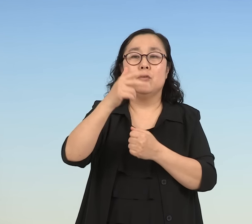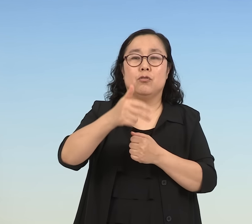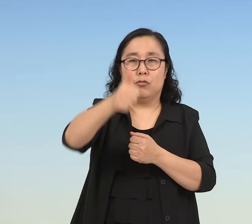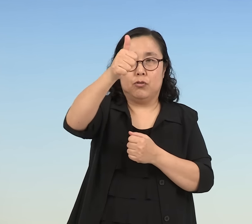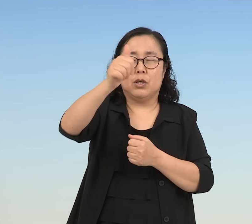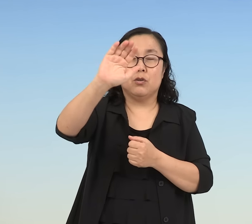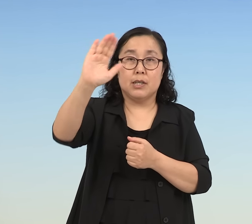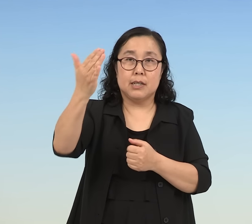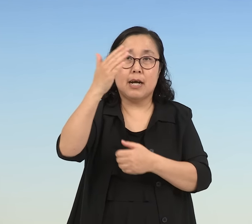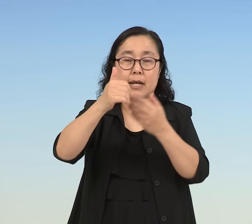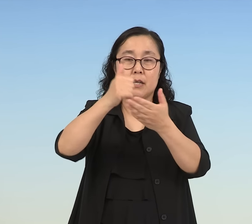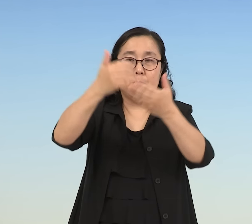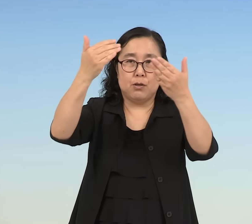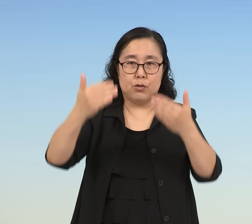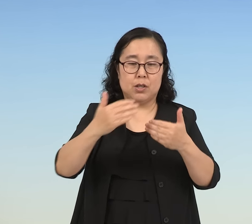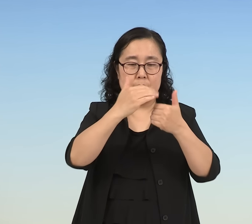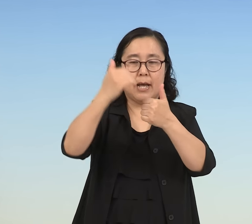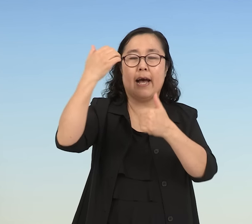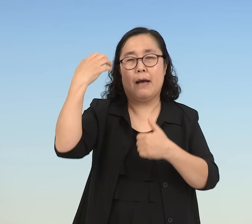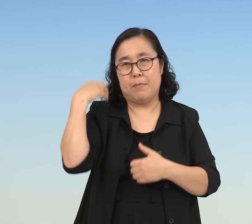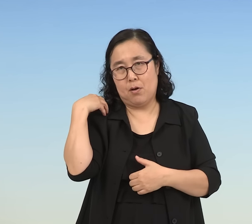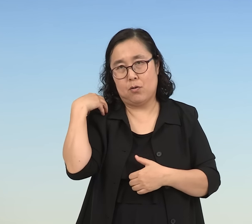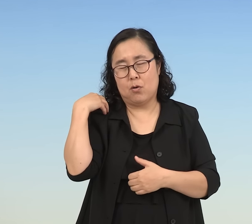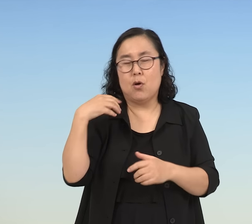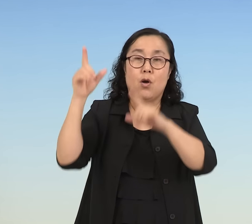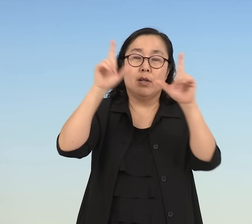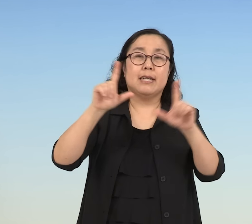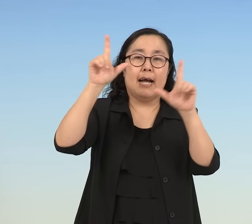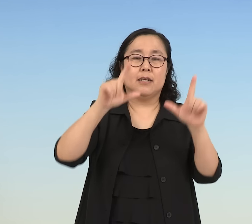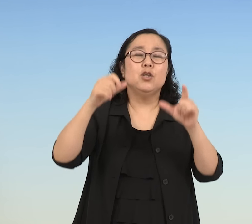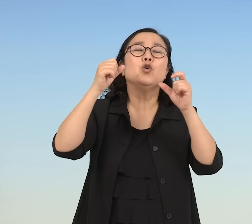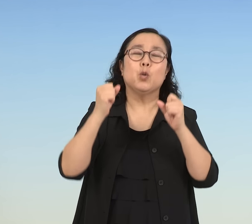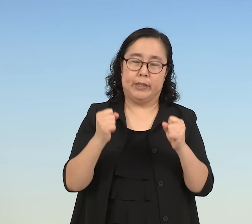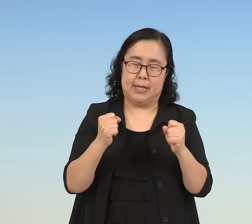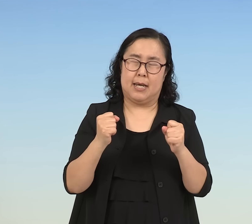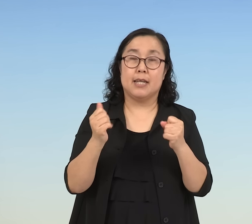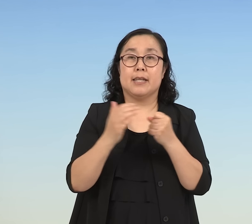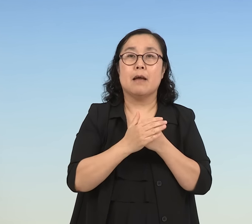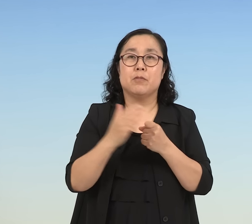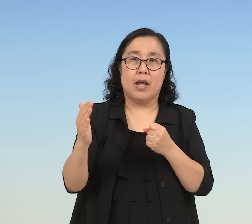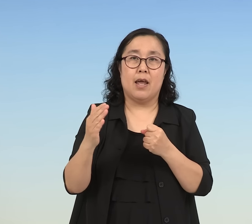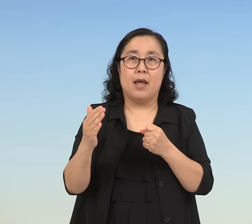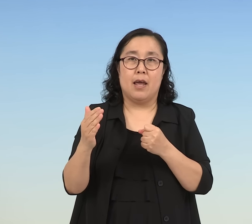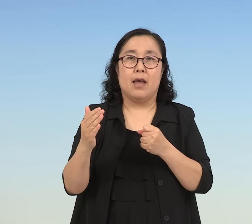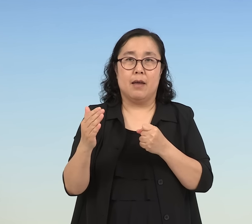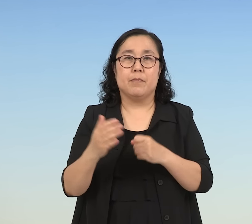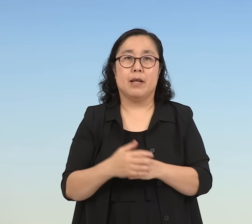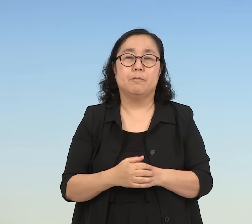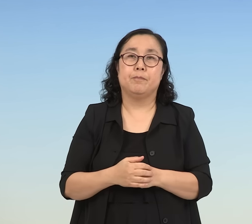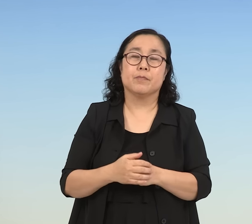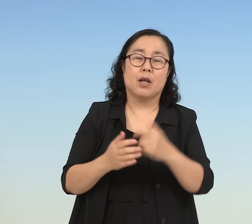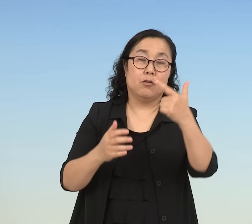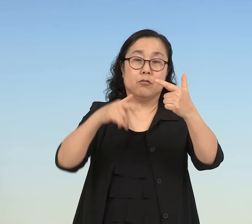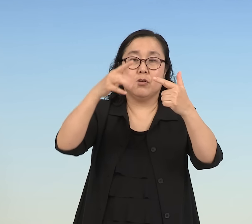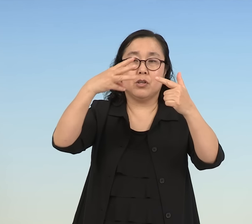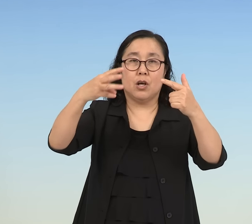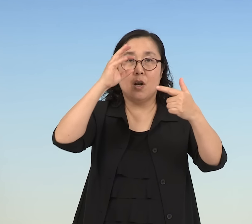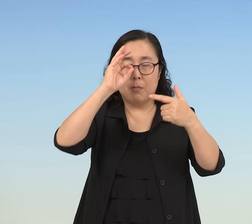대신은 하나님께서 주시는 사명으로 사는 존재라는 것을 인식하기 때문이에요. 6절을 한번